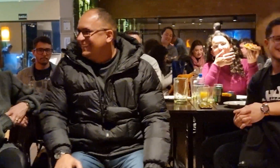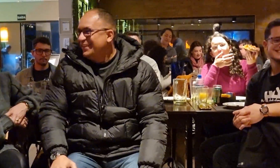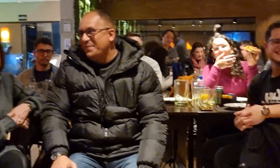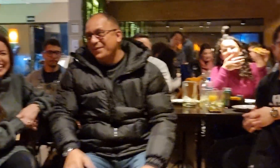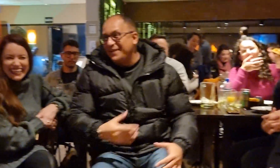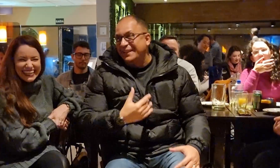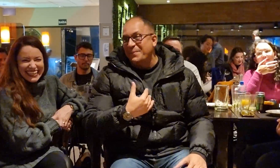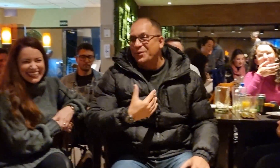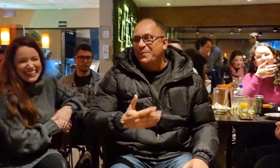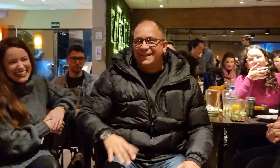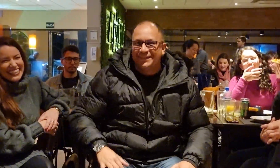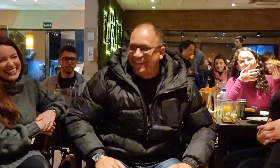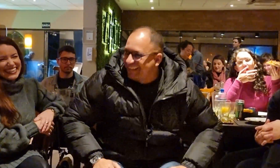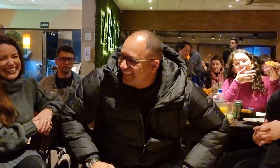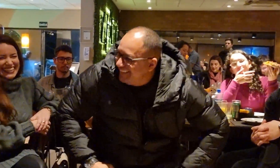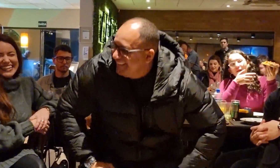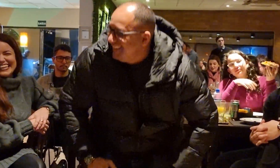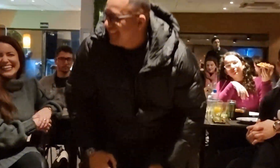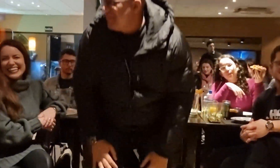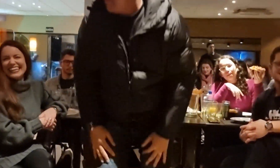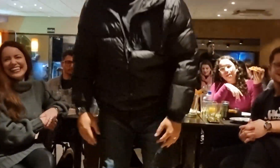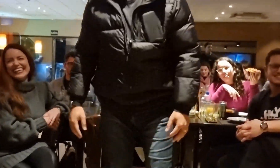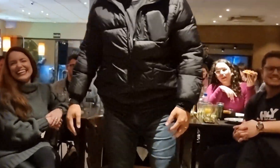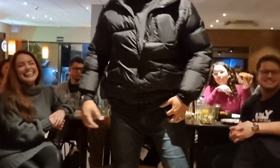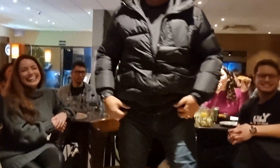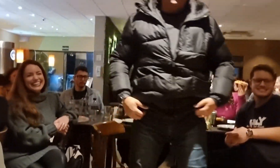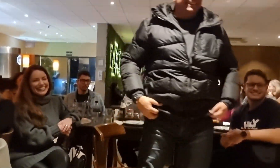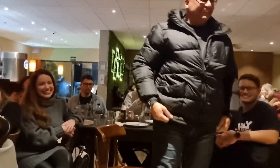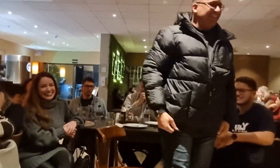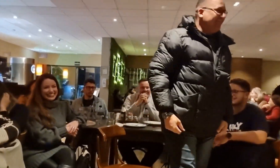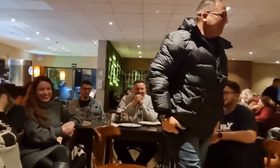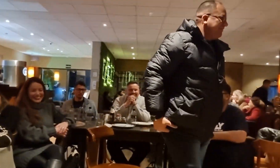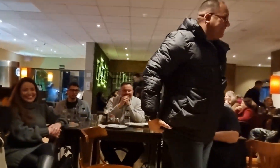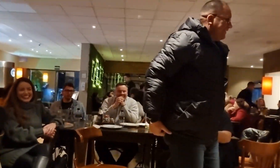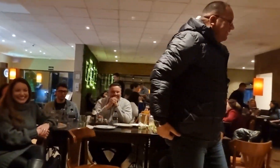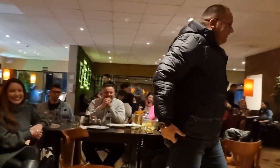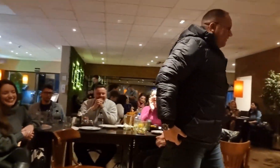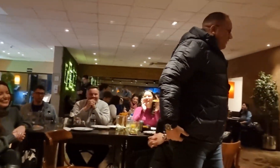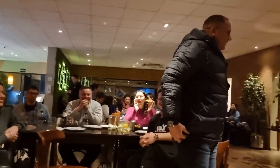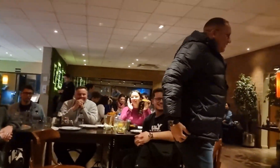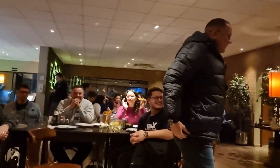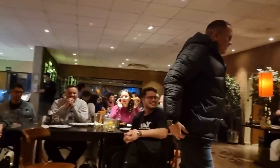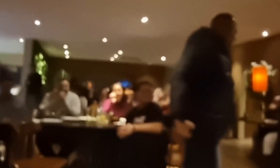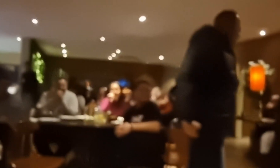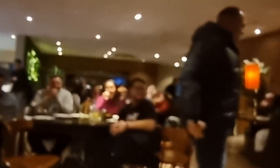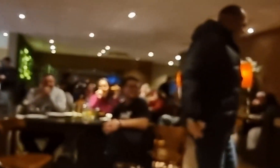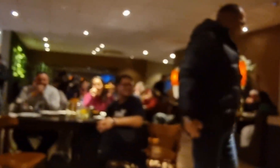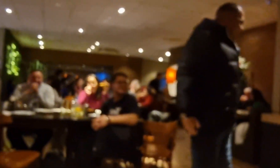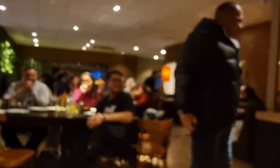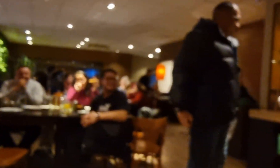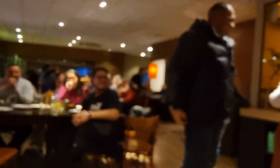vai? Como que eles vão ver? Quem vai pregar? Como eles vão entender? Como que eu consigo evangelizar?